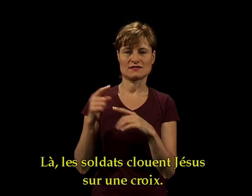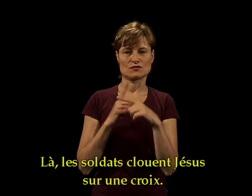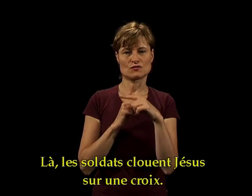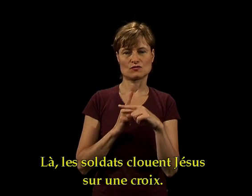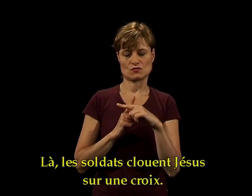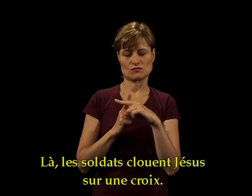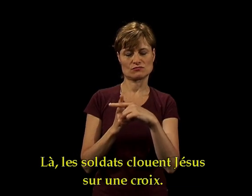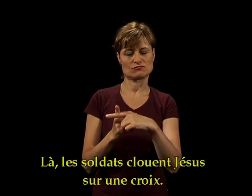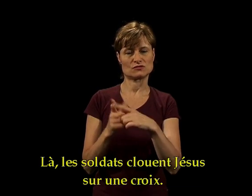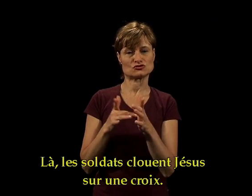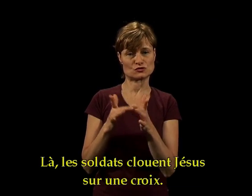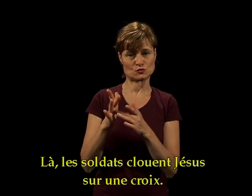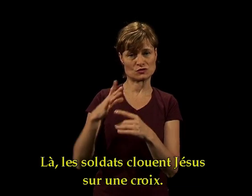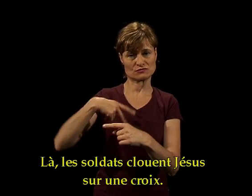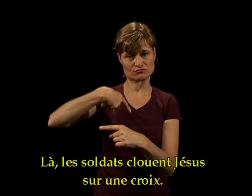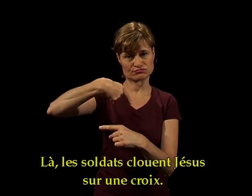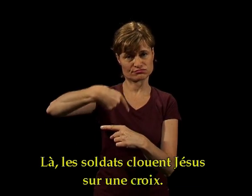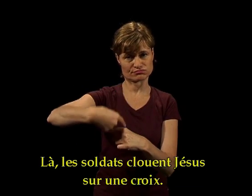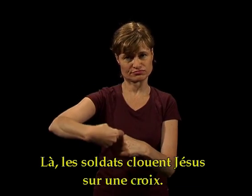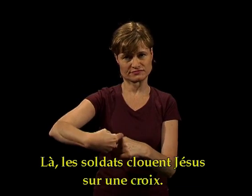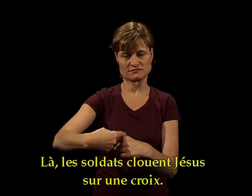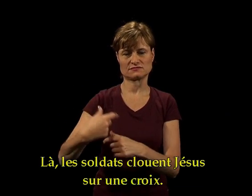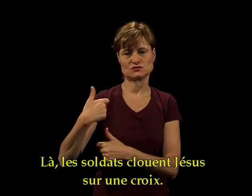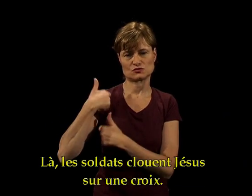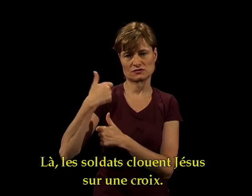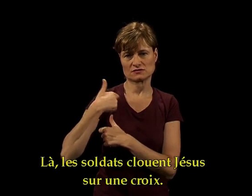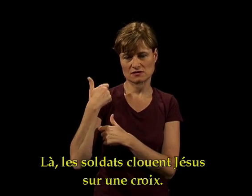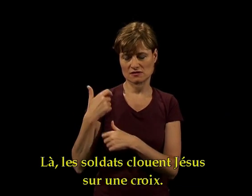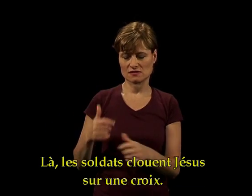Là, les soldats clouent Jésus sur une croix.